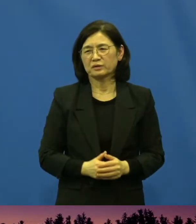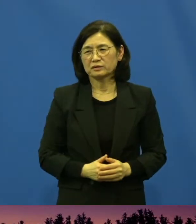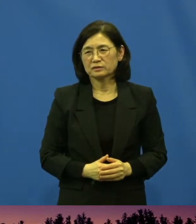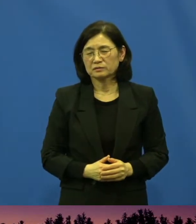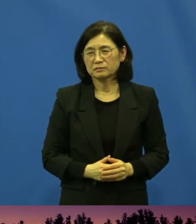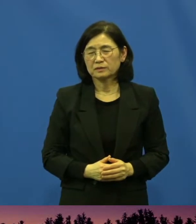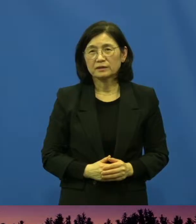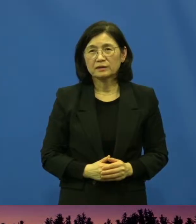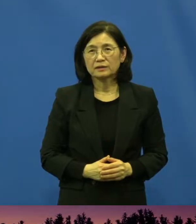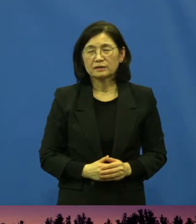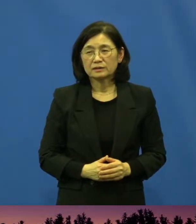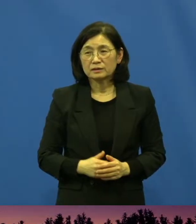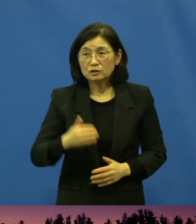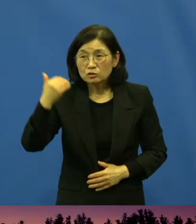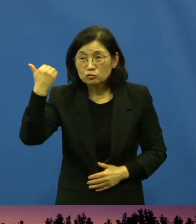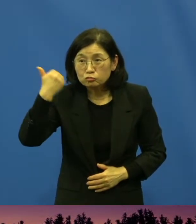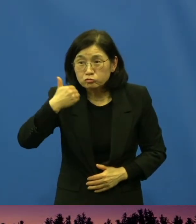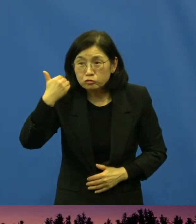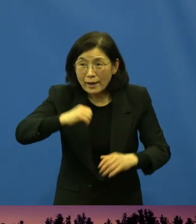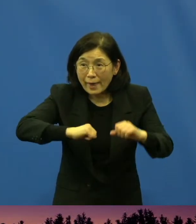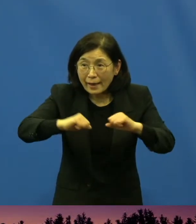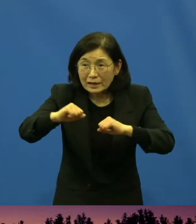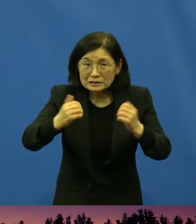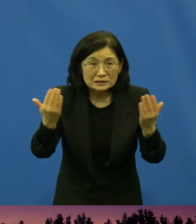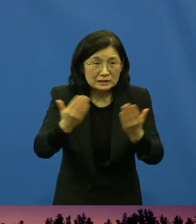누가 하신 거죠? 하나님이 하신 거예요.